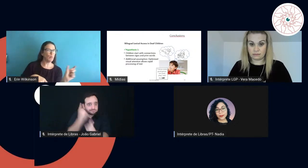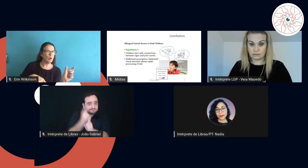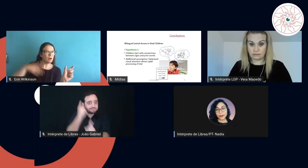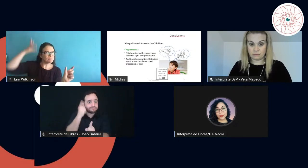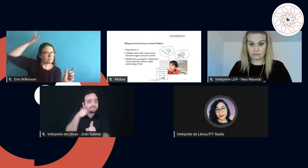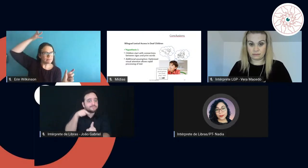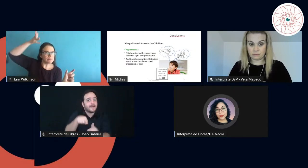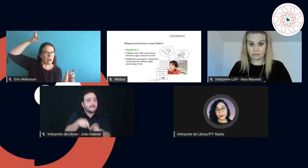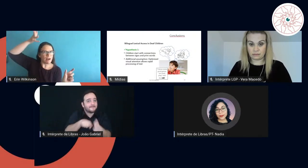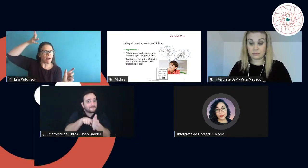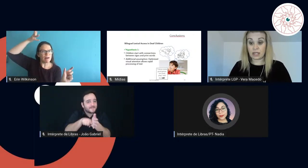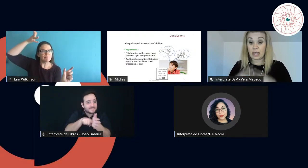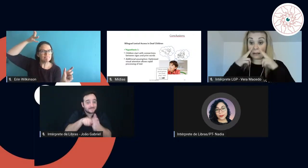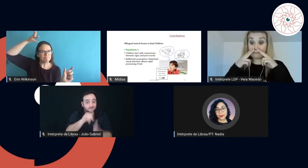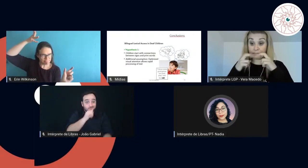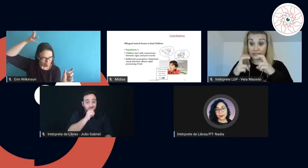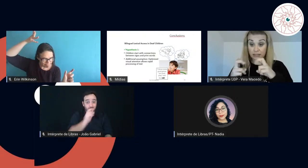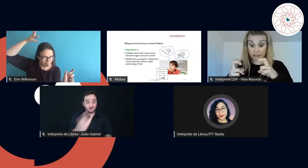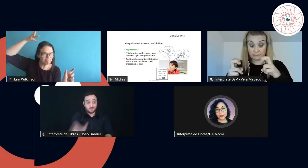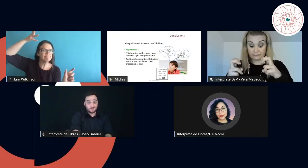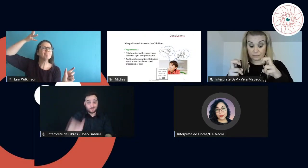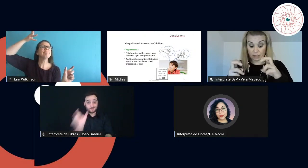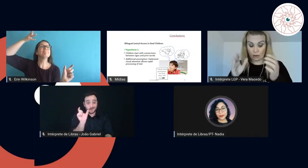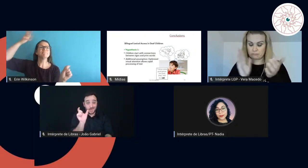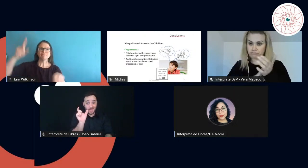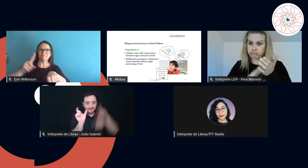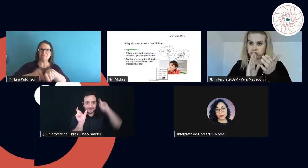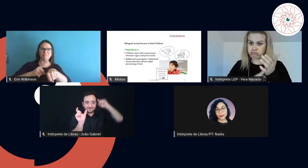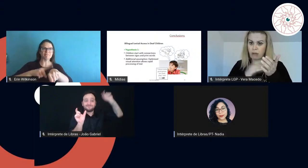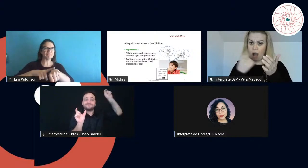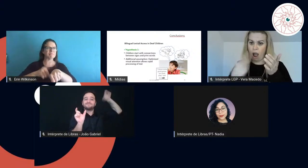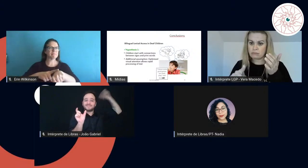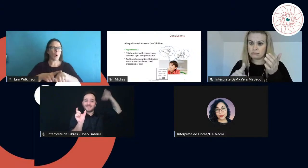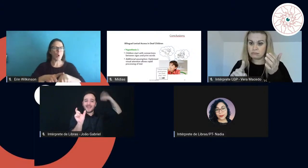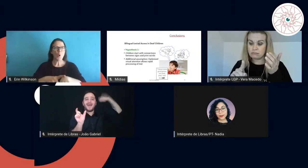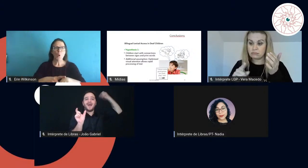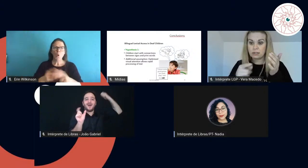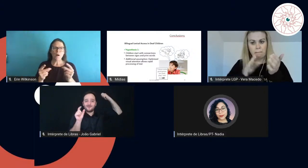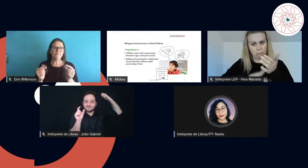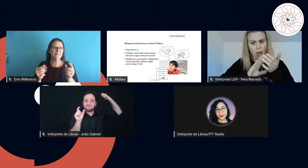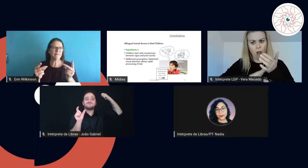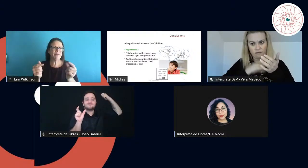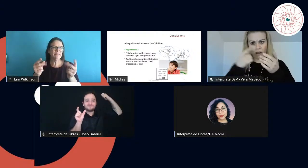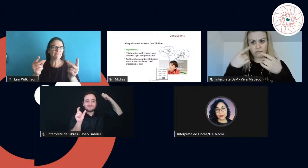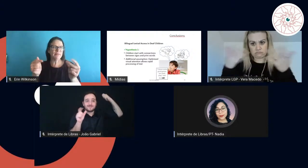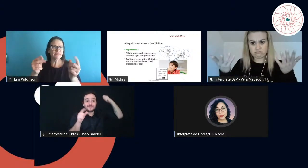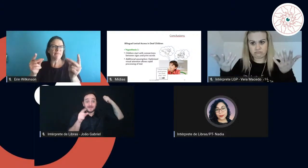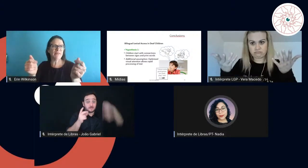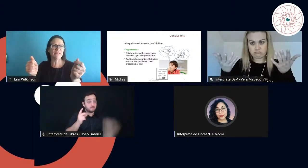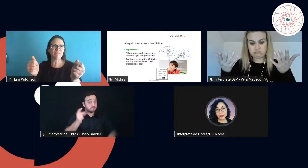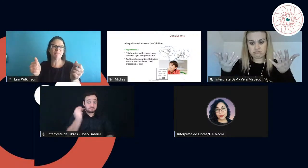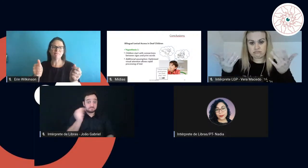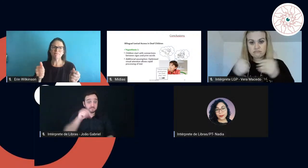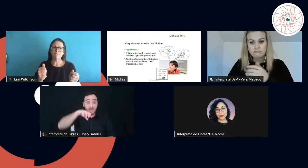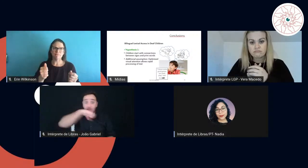Eh, a pesquisa ela constatou que